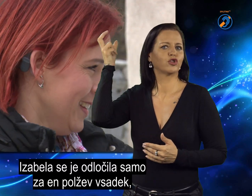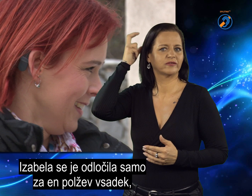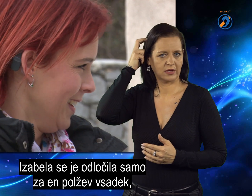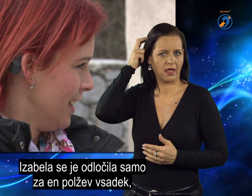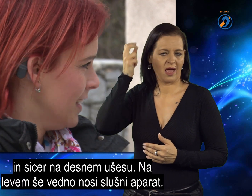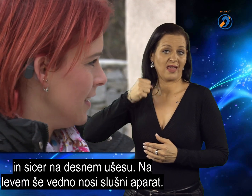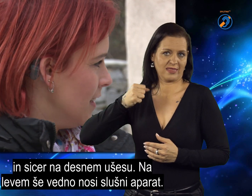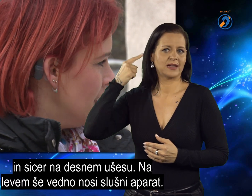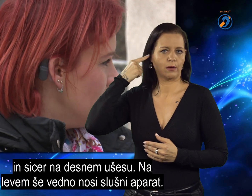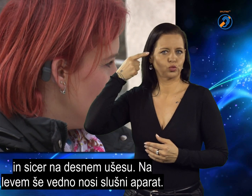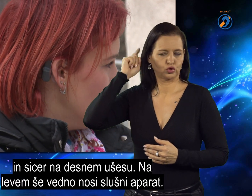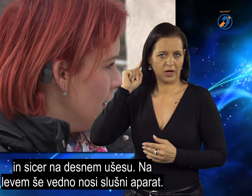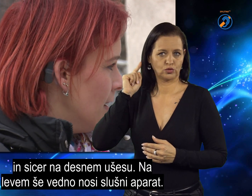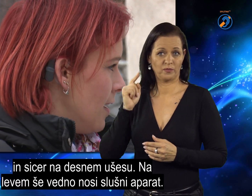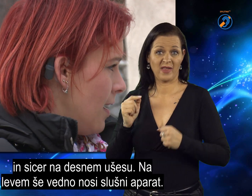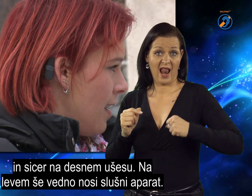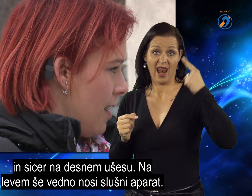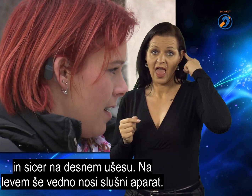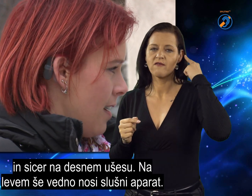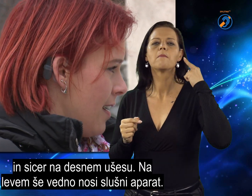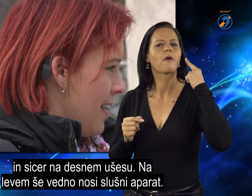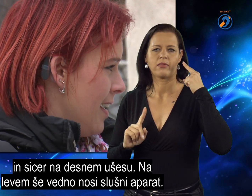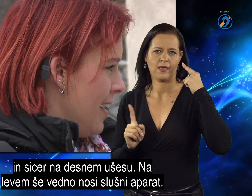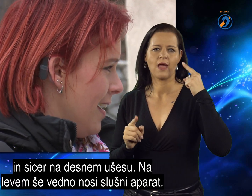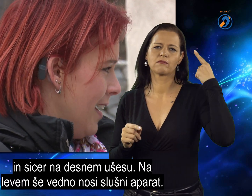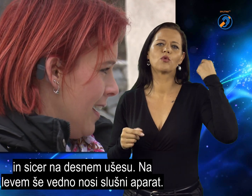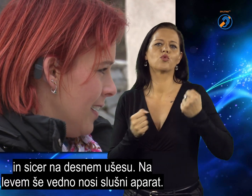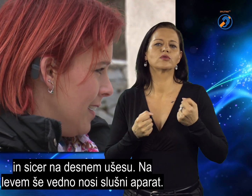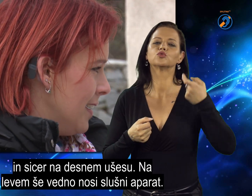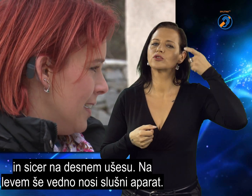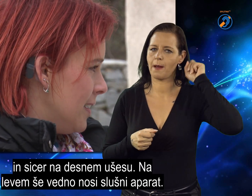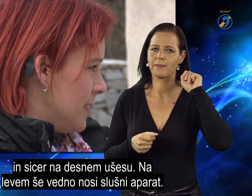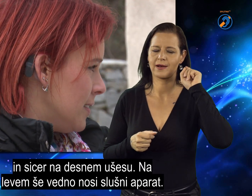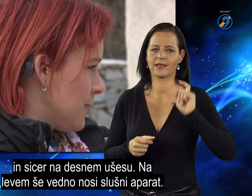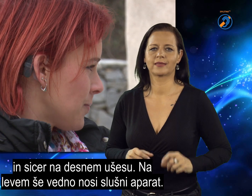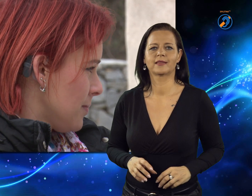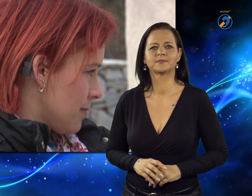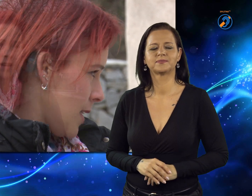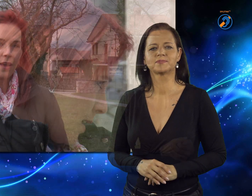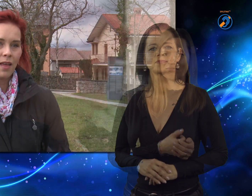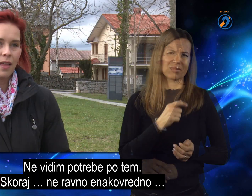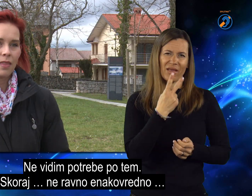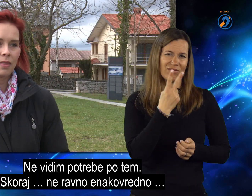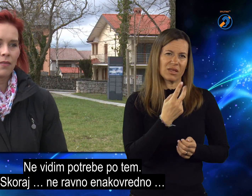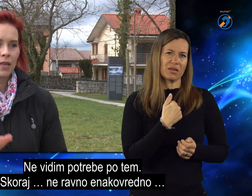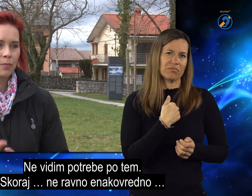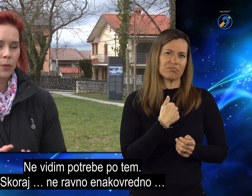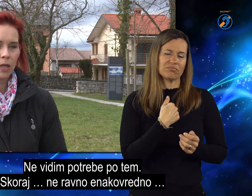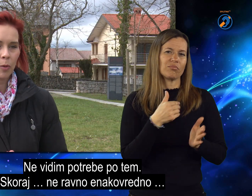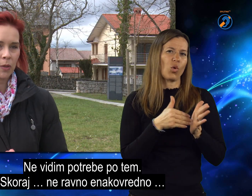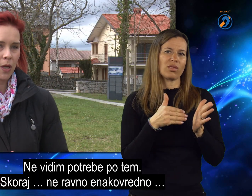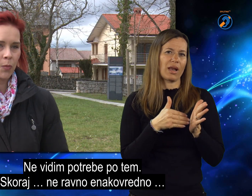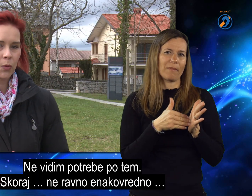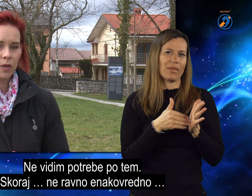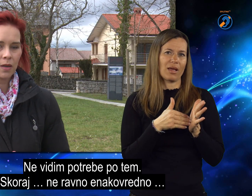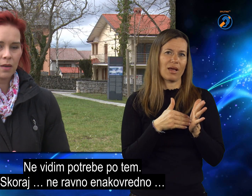polžev vsadek in sicer na desnem ušesu. Na levem še vedno nosi slušni aparat. Ne vidim